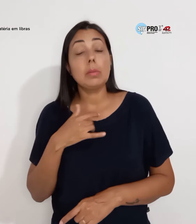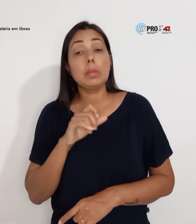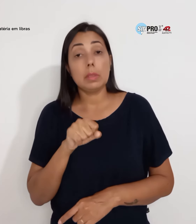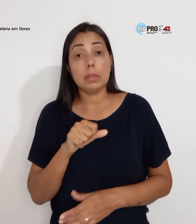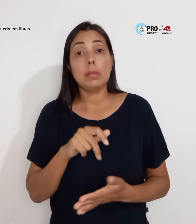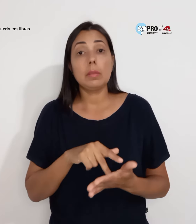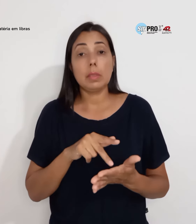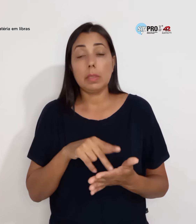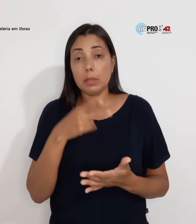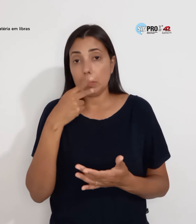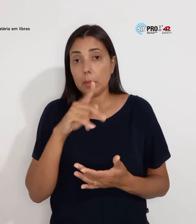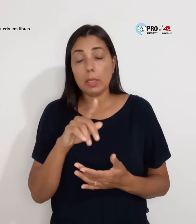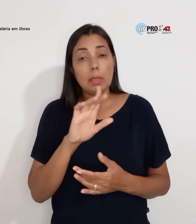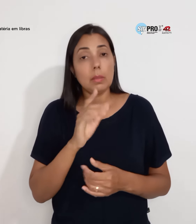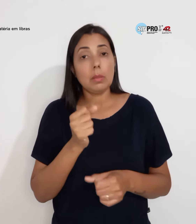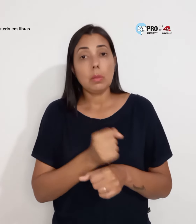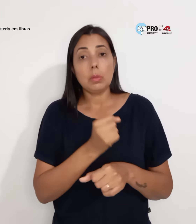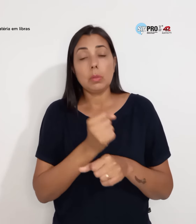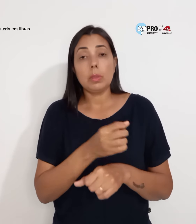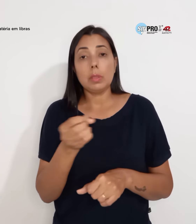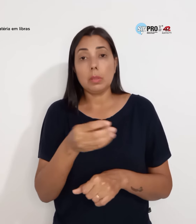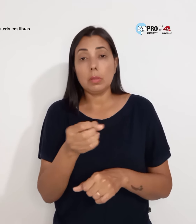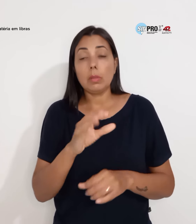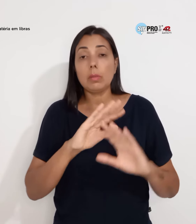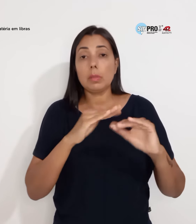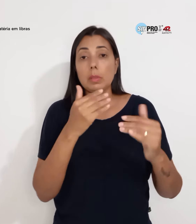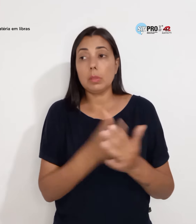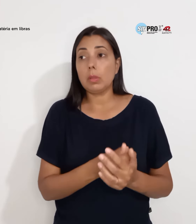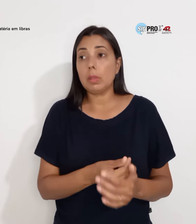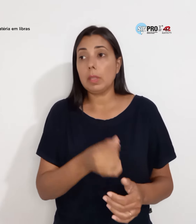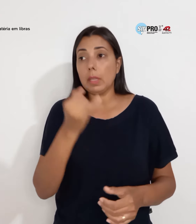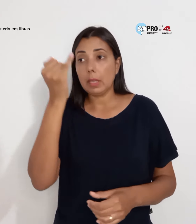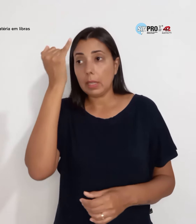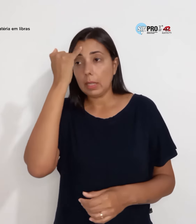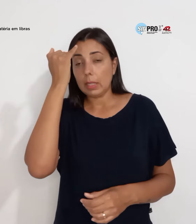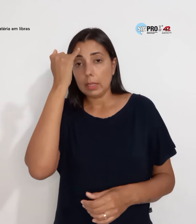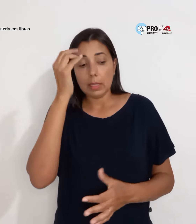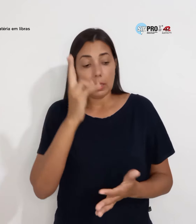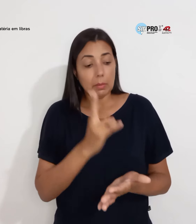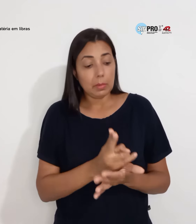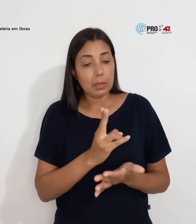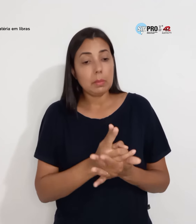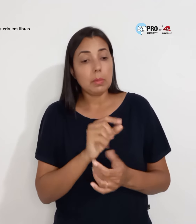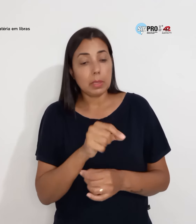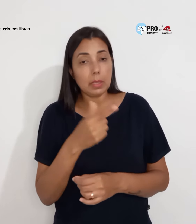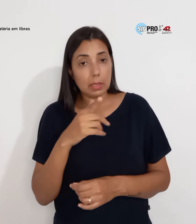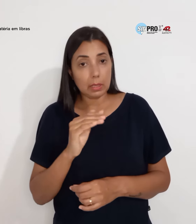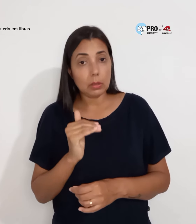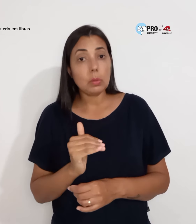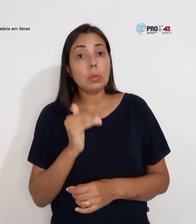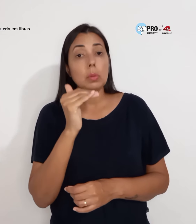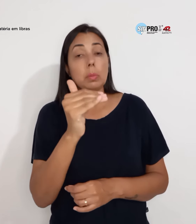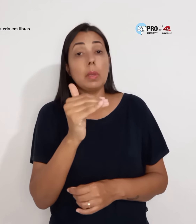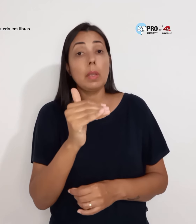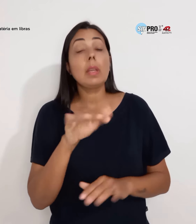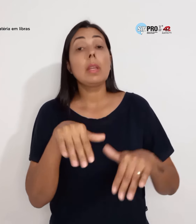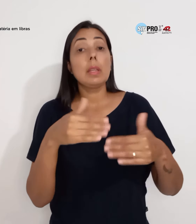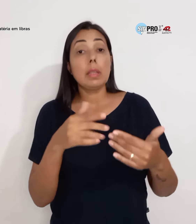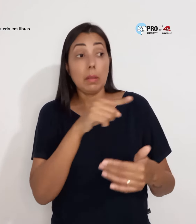sim, para não construir novas unidades. A ideia é mesmo a de superlotar. Em